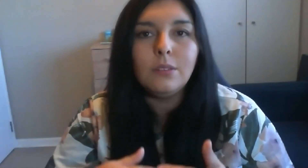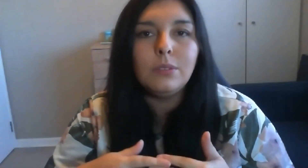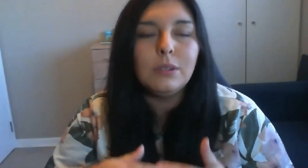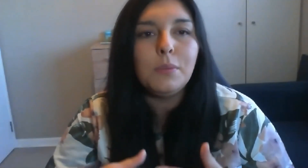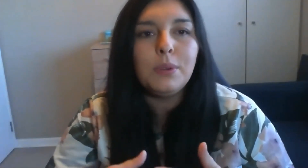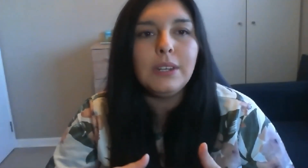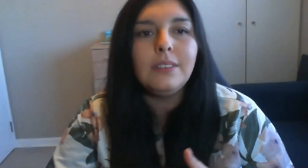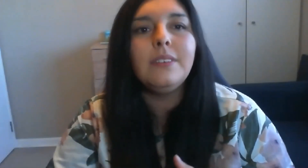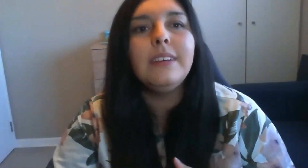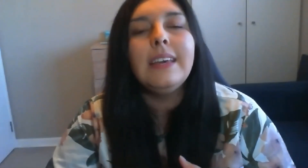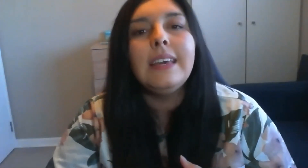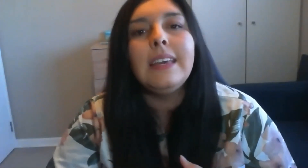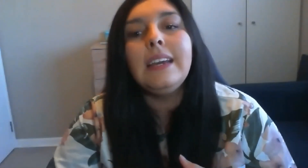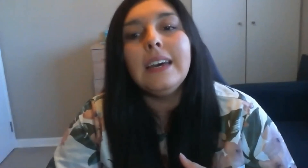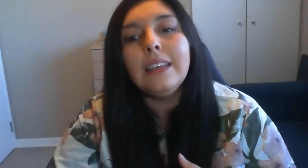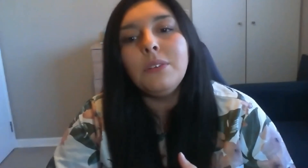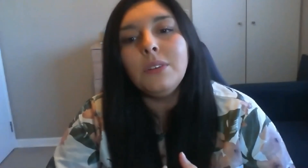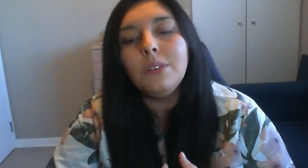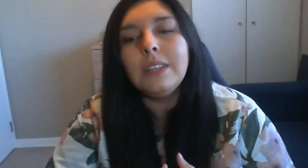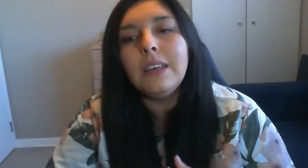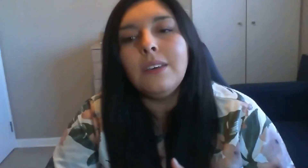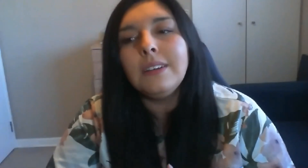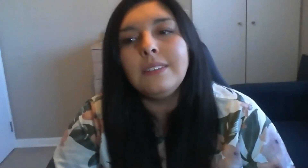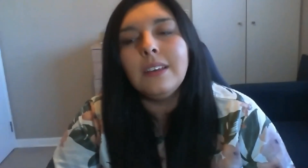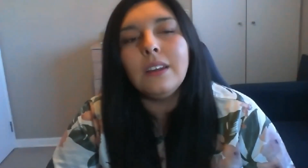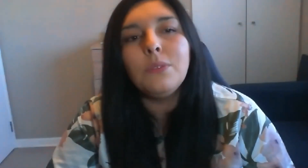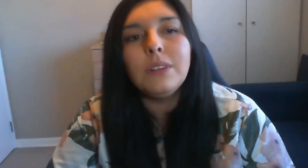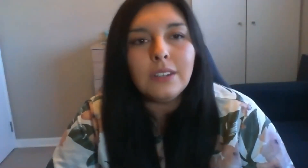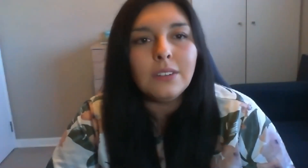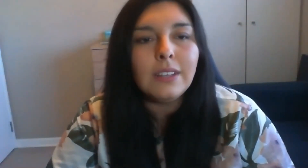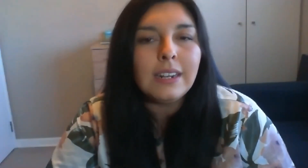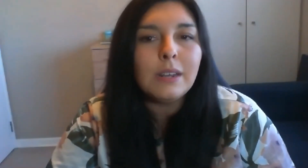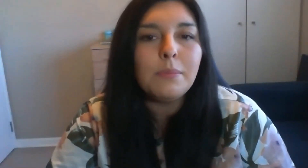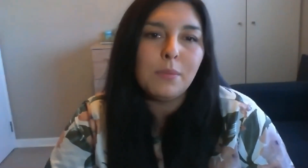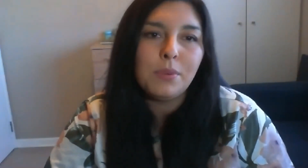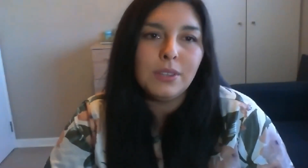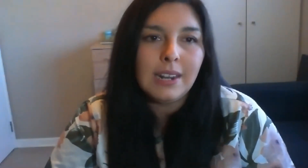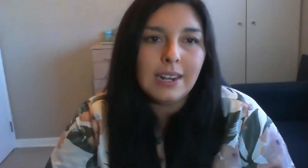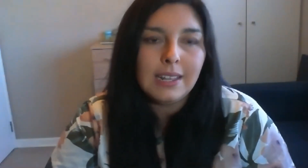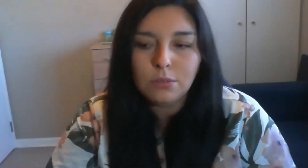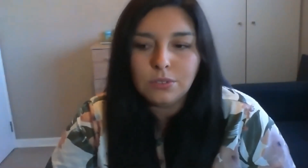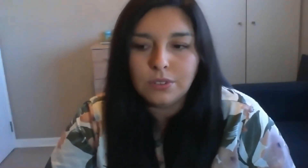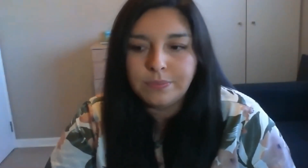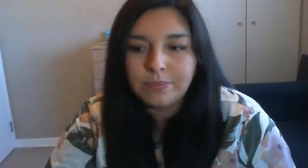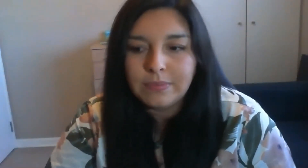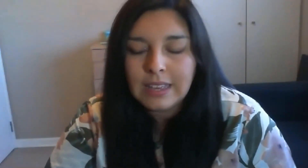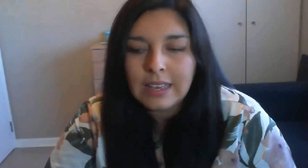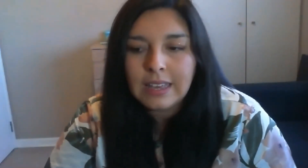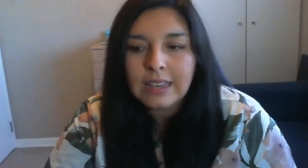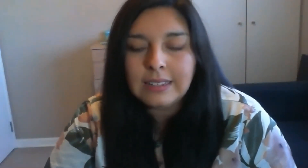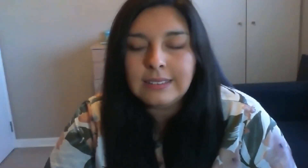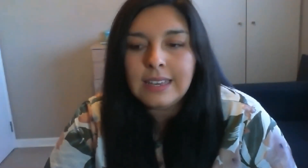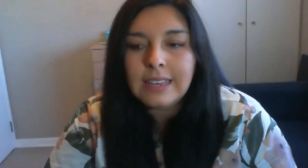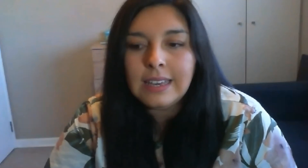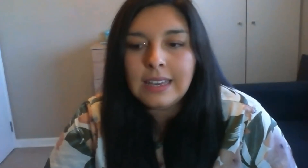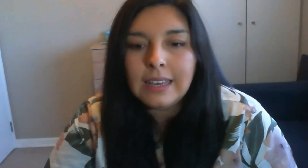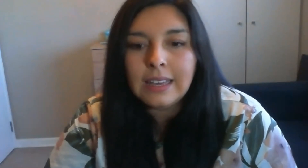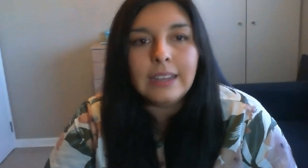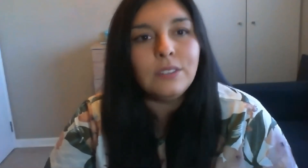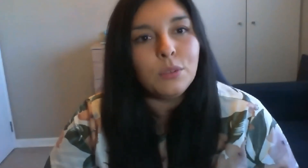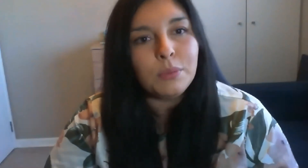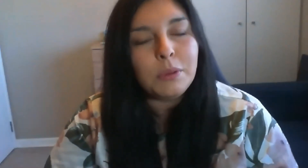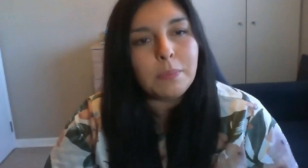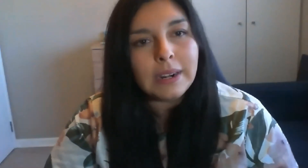días luchamos por esto y cada uno de ustedes va a ser un granito de arena para aportar a la inclusión. Así que